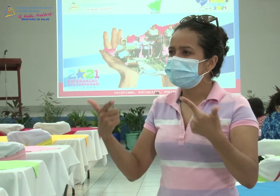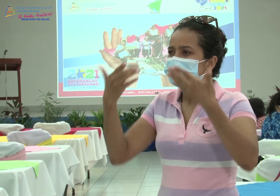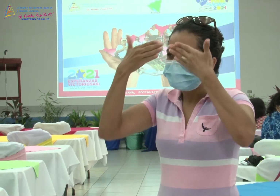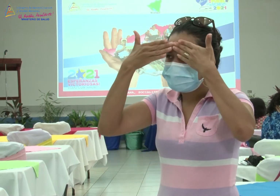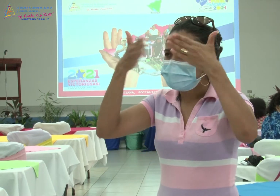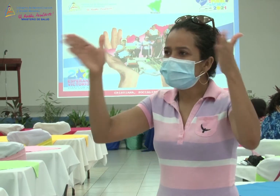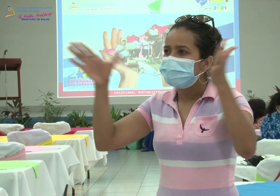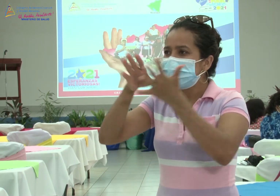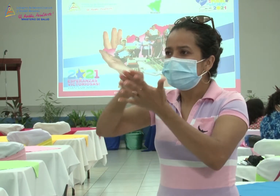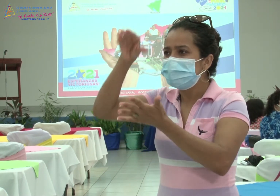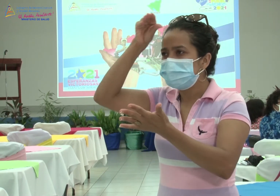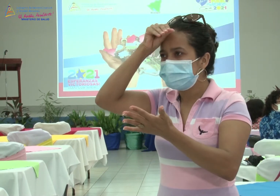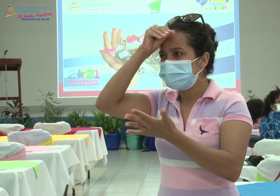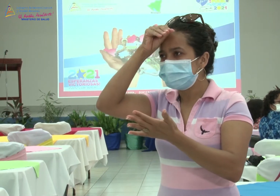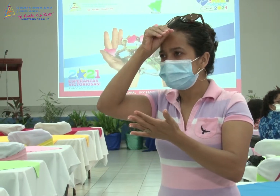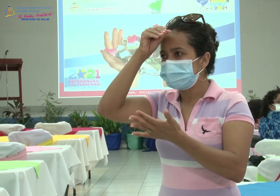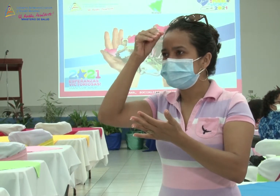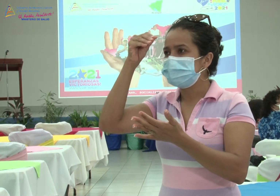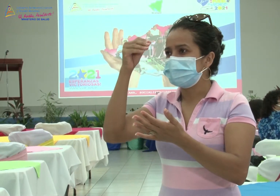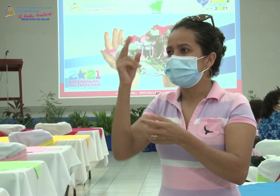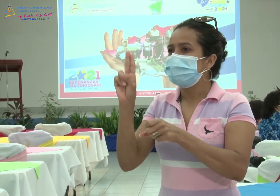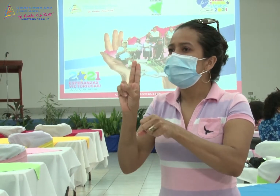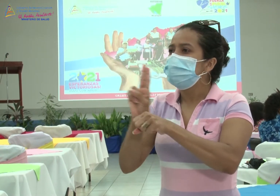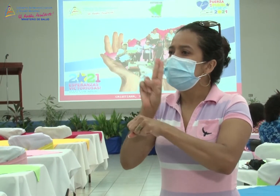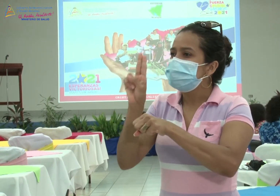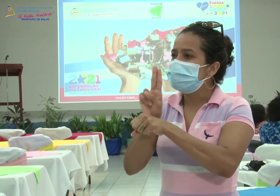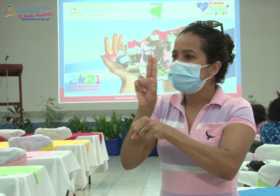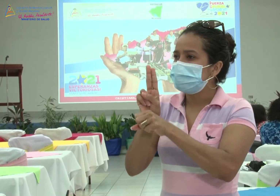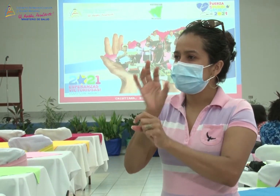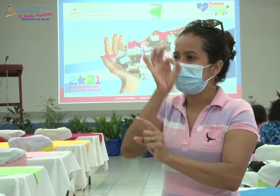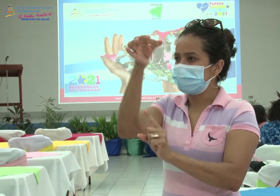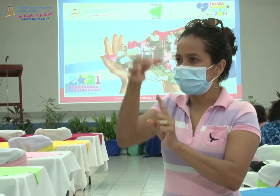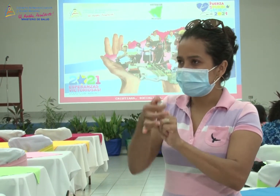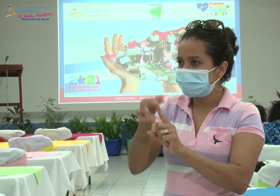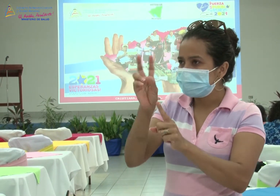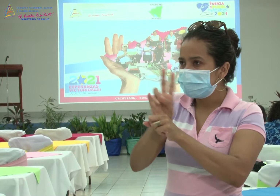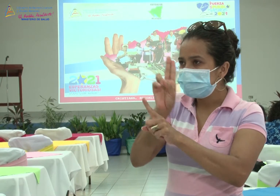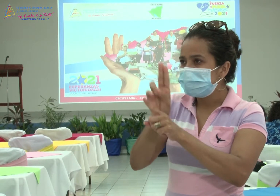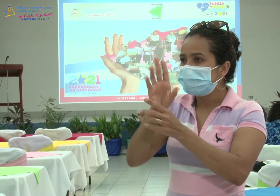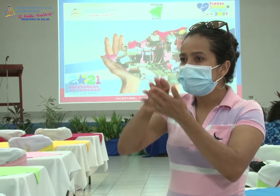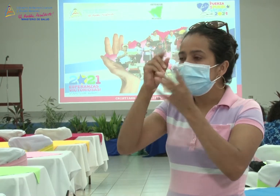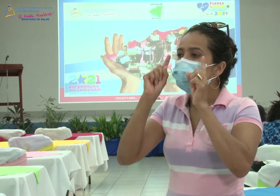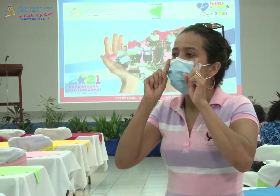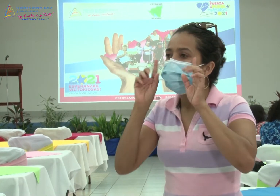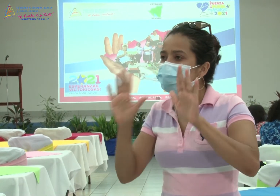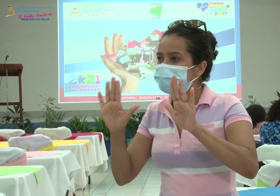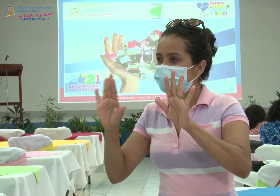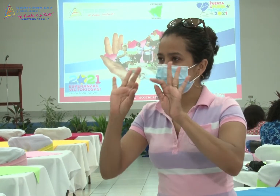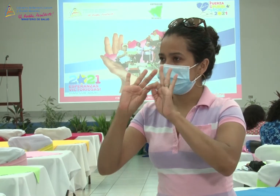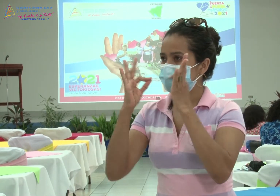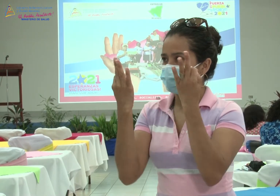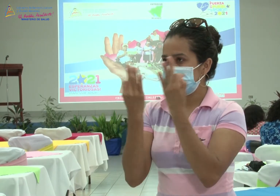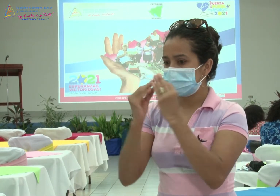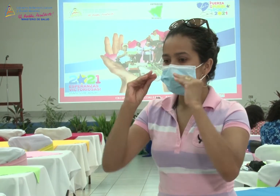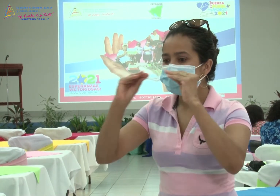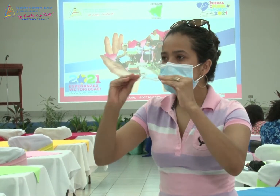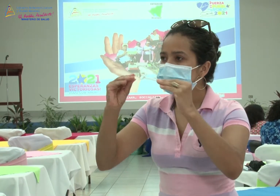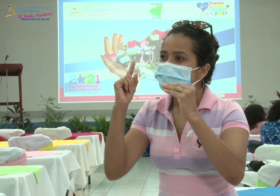todas, abramos paso, porque anteriormente ignorábamos muchas cosas, como las enfermedades de ITS, y